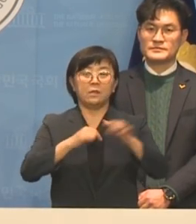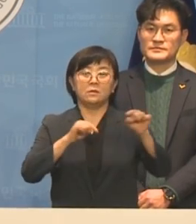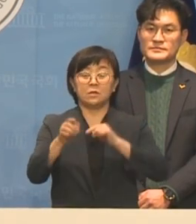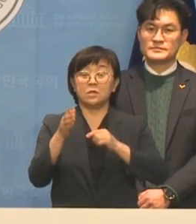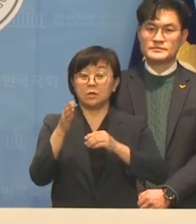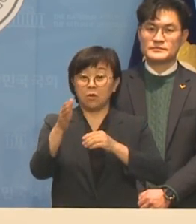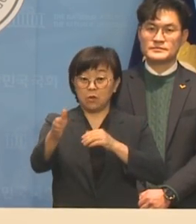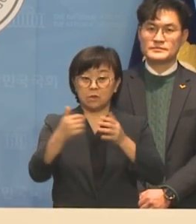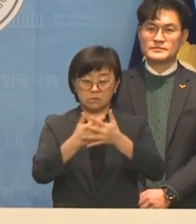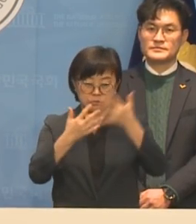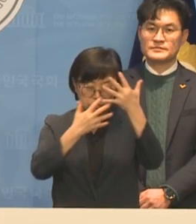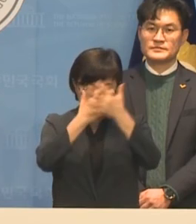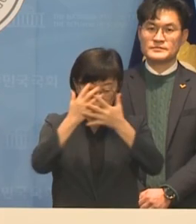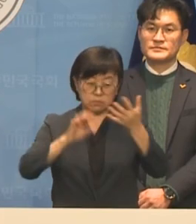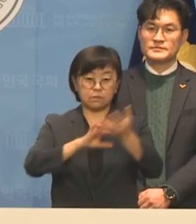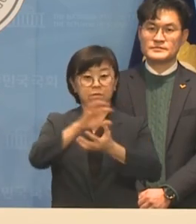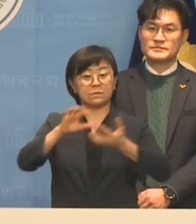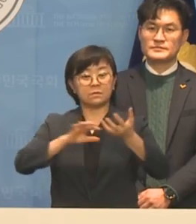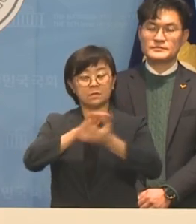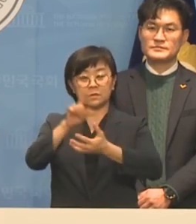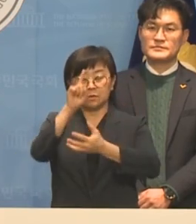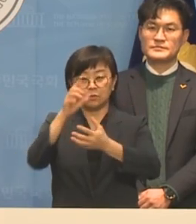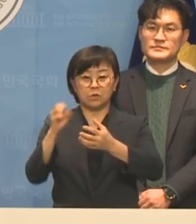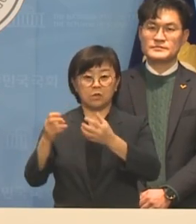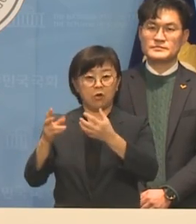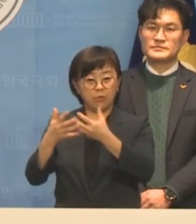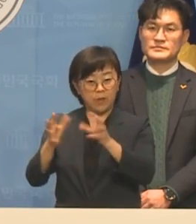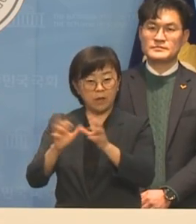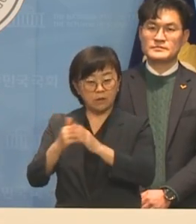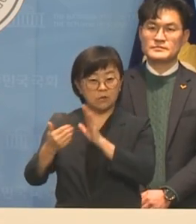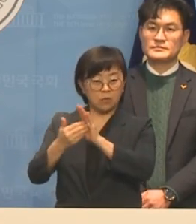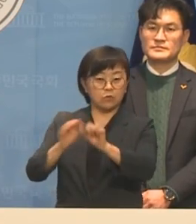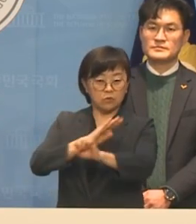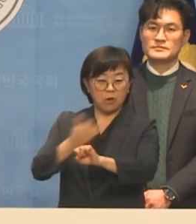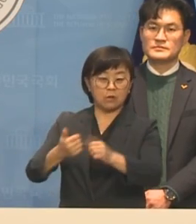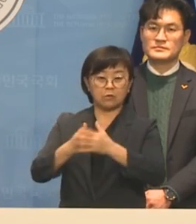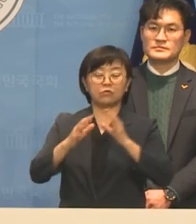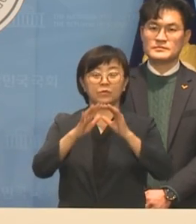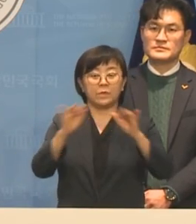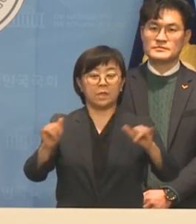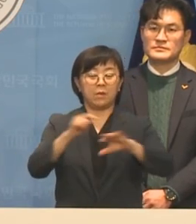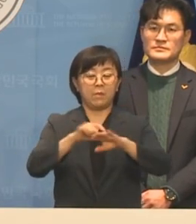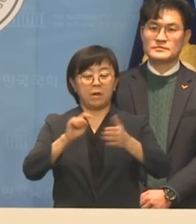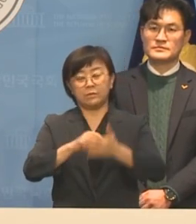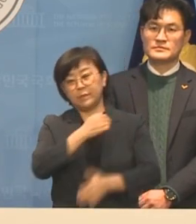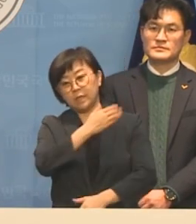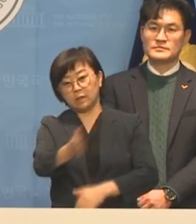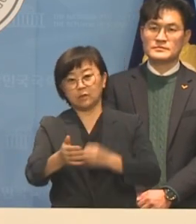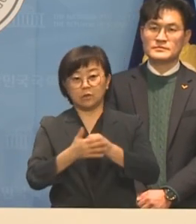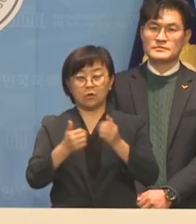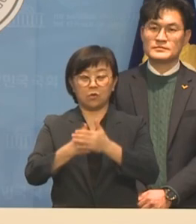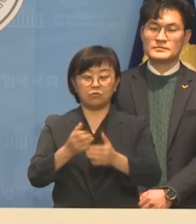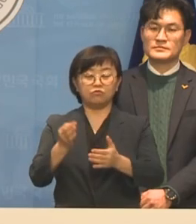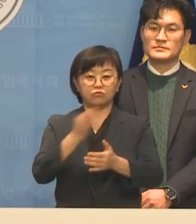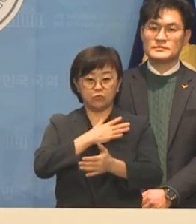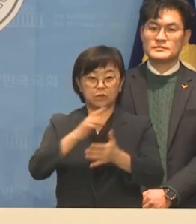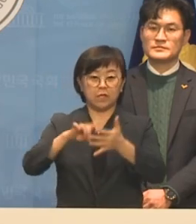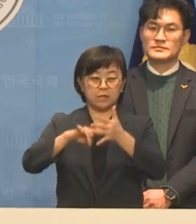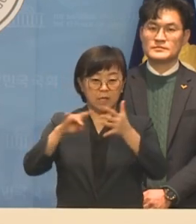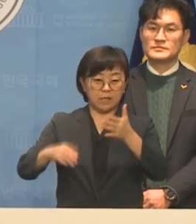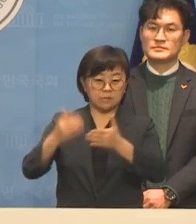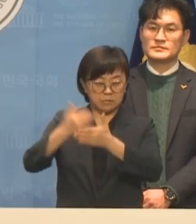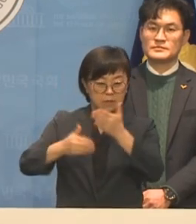정치권은 혼탁하기만 합니다. 정부 여당은 잇따른 거부권으로 민심을 외면하고 부자 감세 등